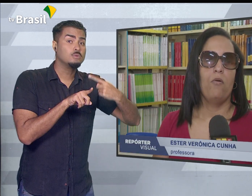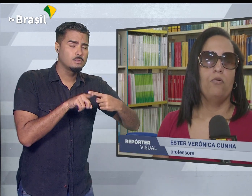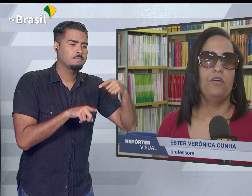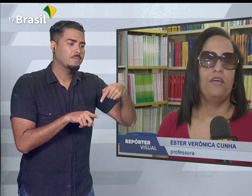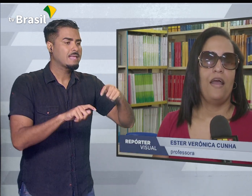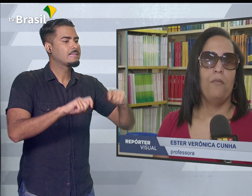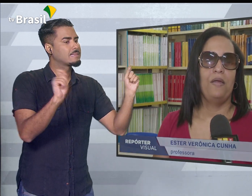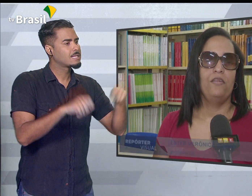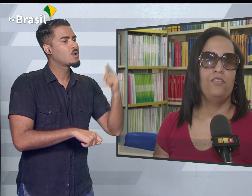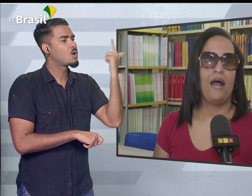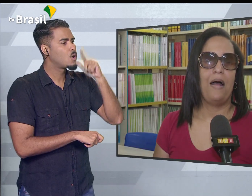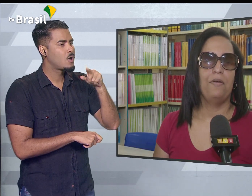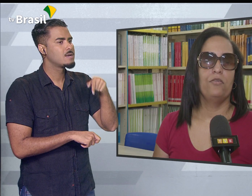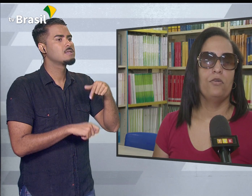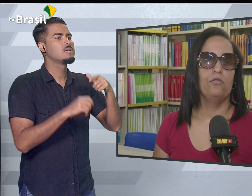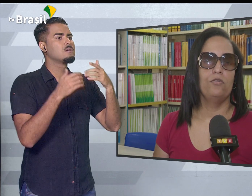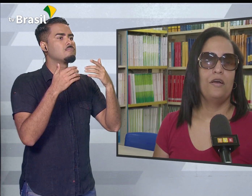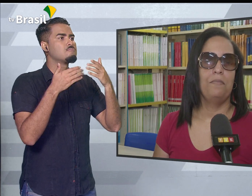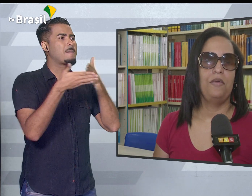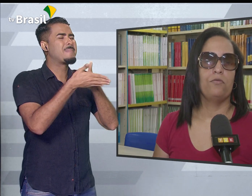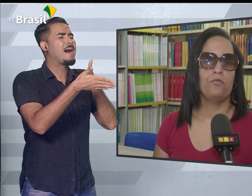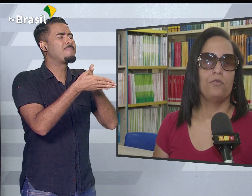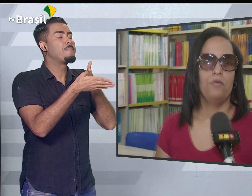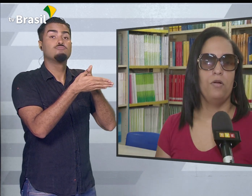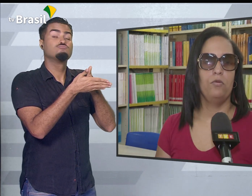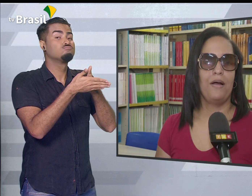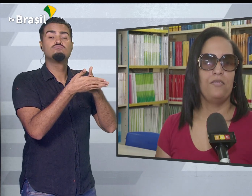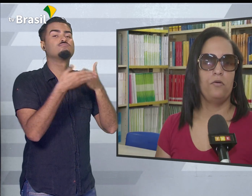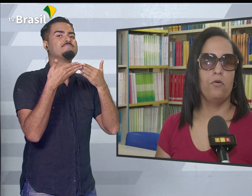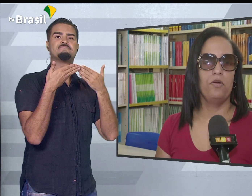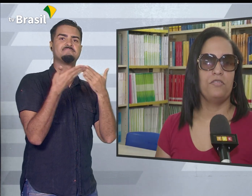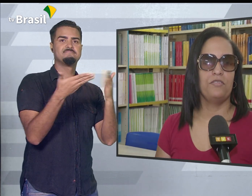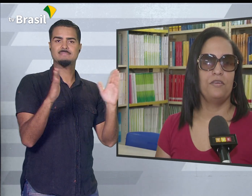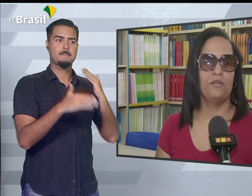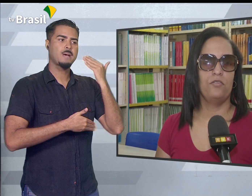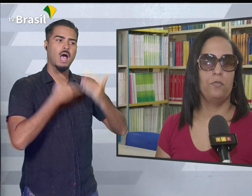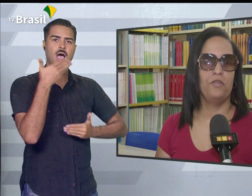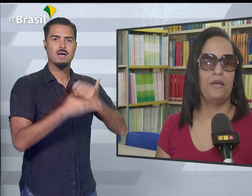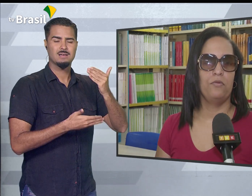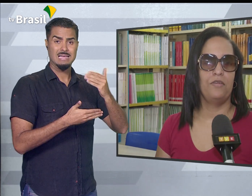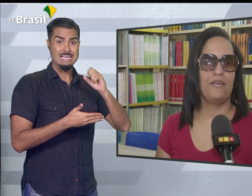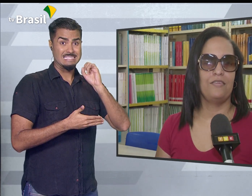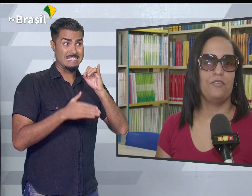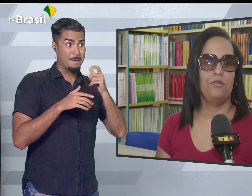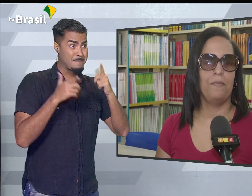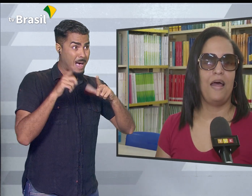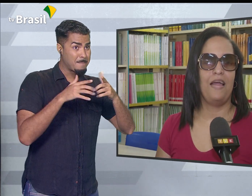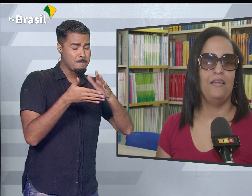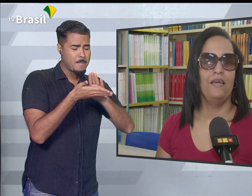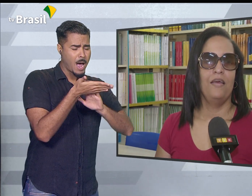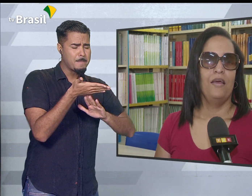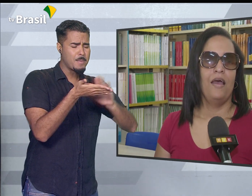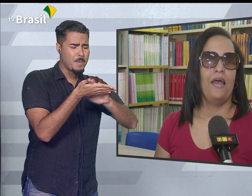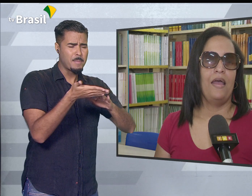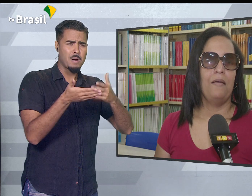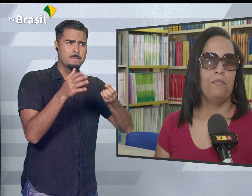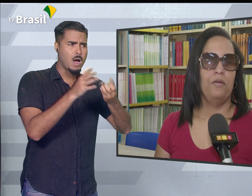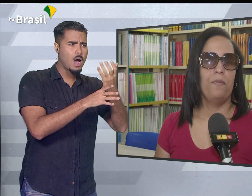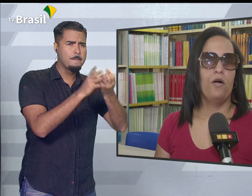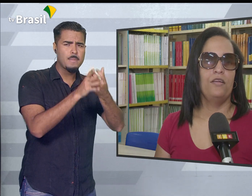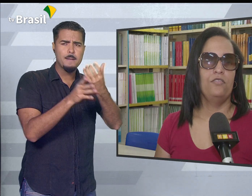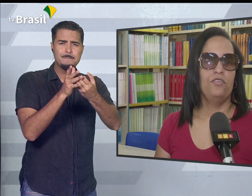é algo que realmente abre todos os caminhos. Quanto mais coisas que nós pudermos ter acesso em braille,